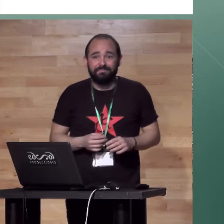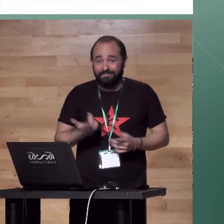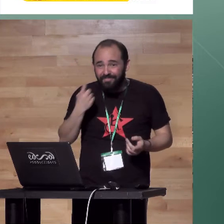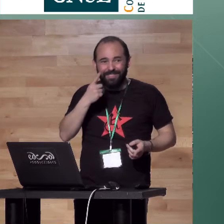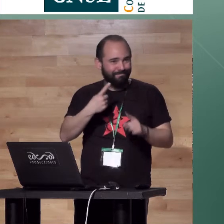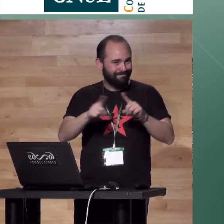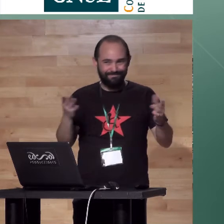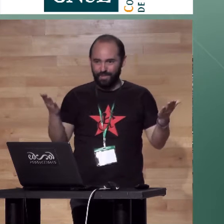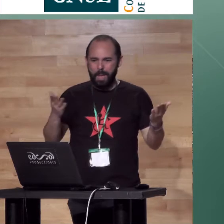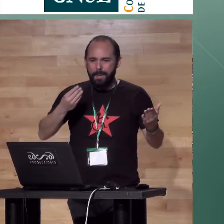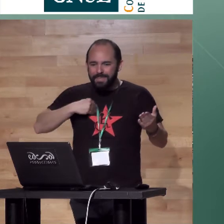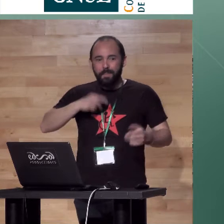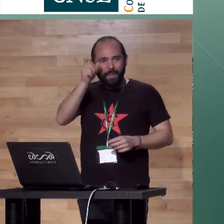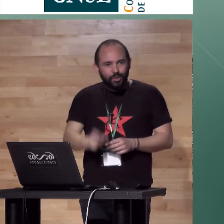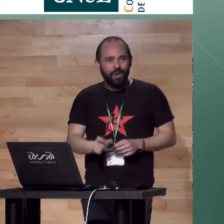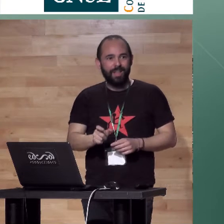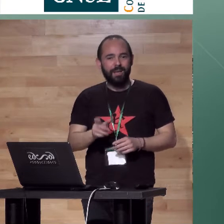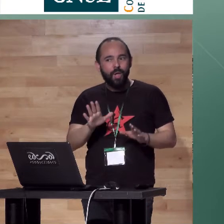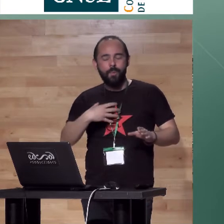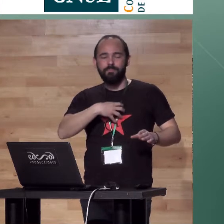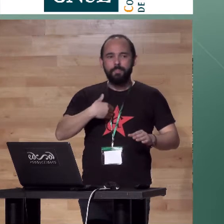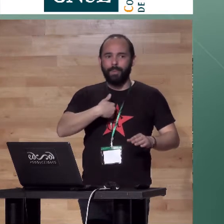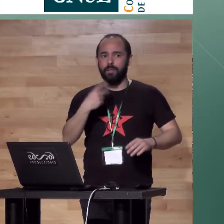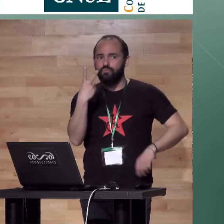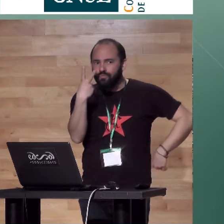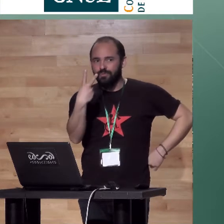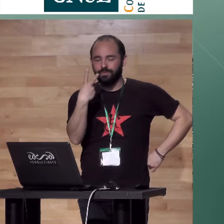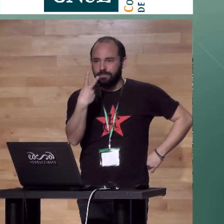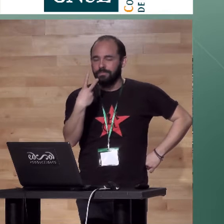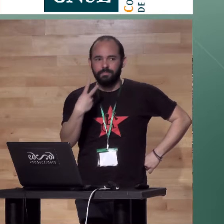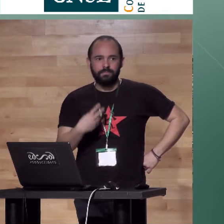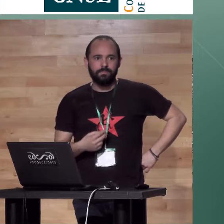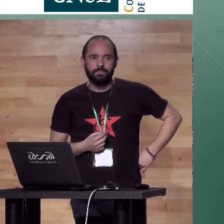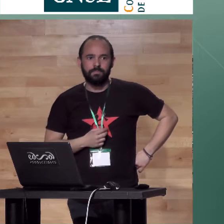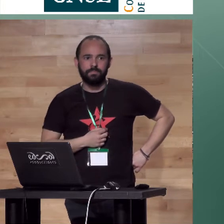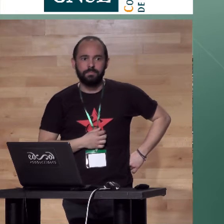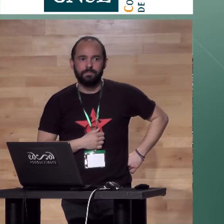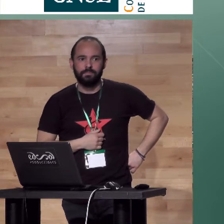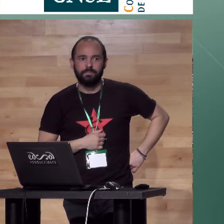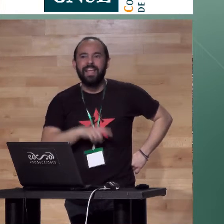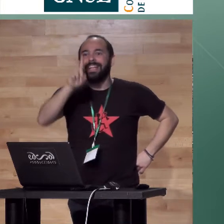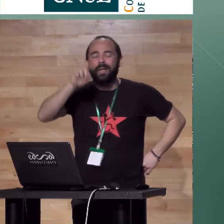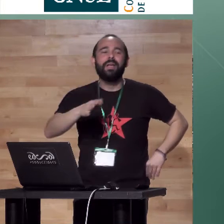amigos. ¿Veis qué diferente? Siendo la misma persona, tiene dos papeles.